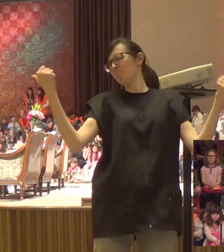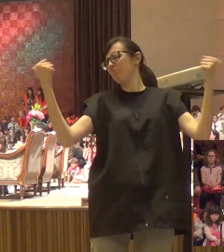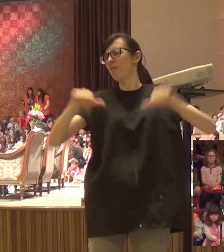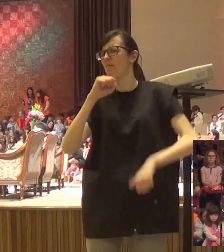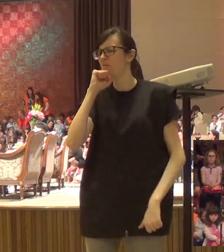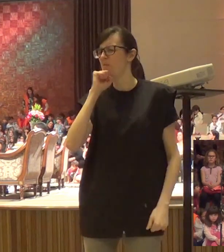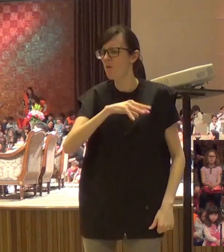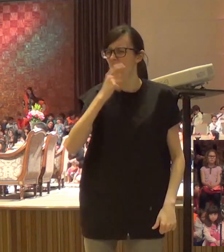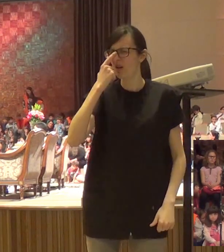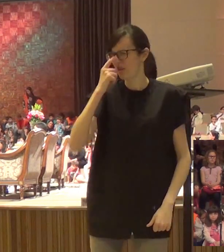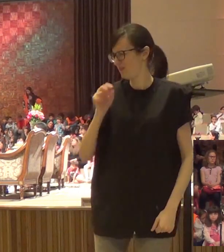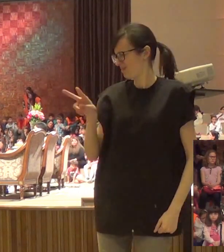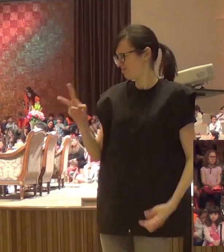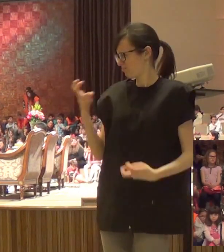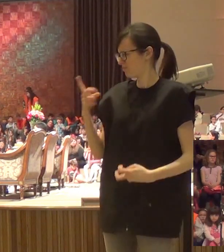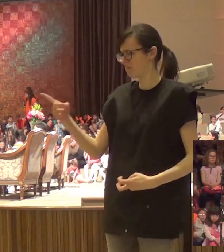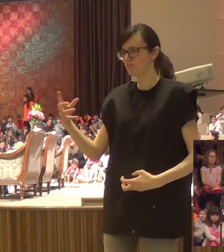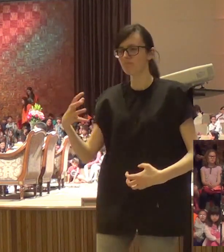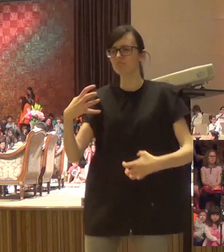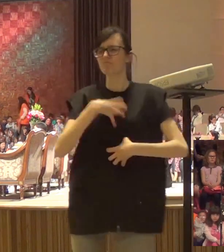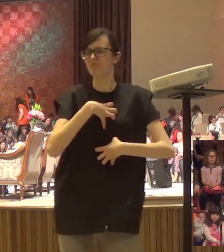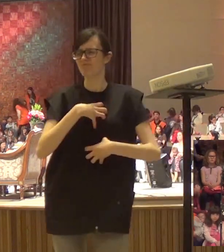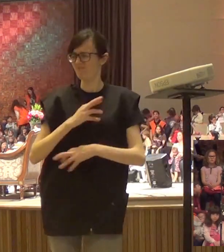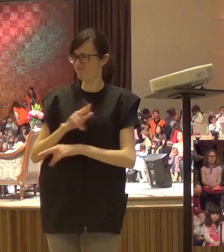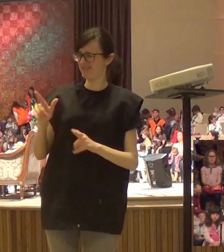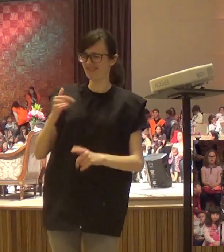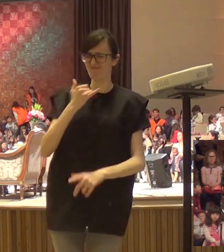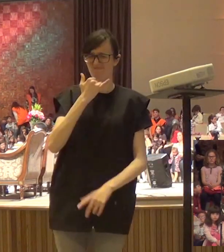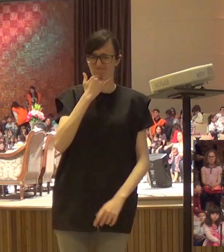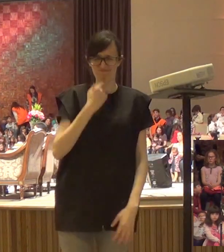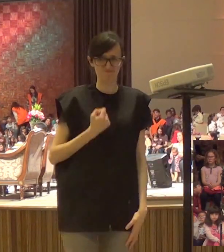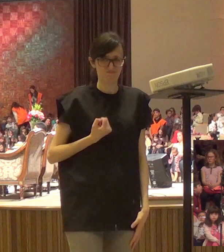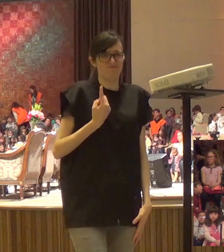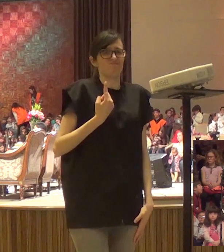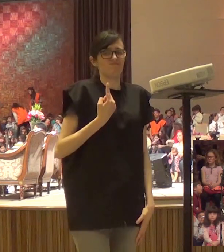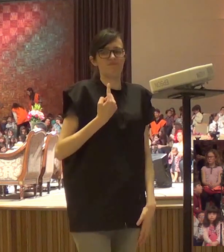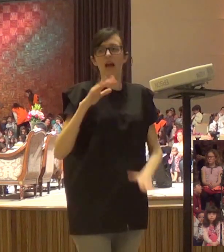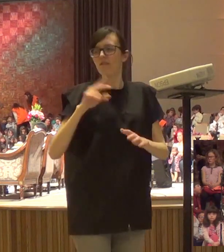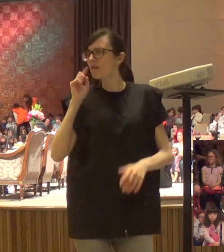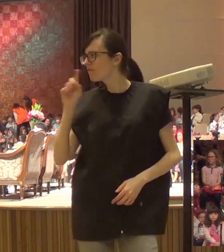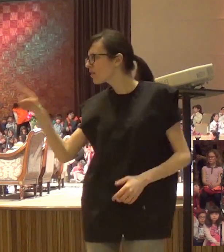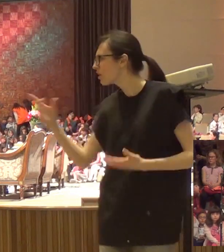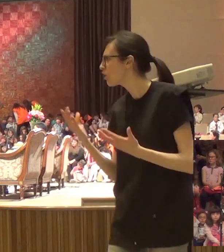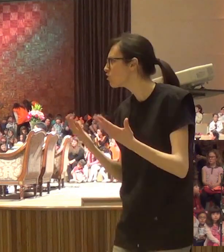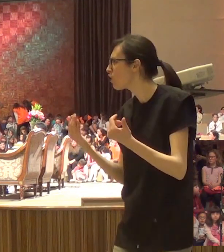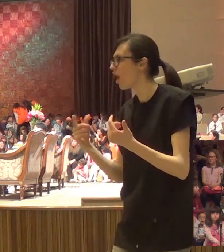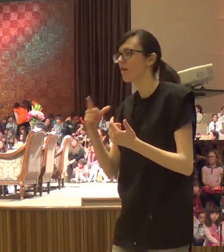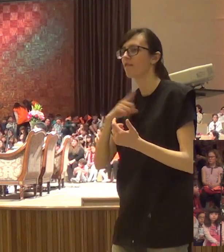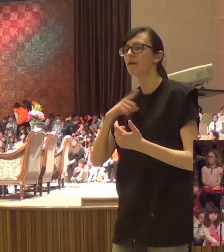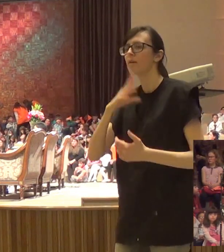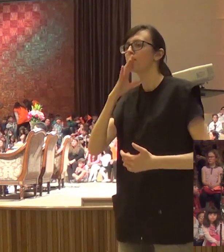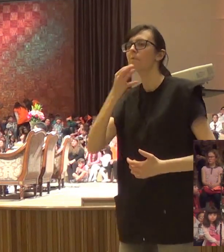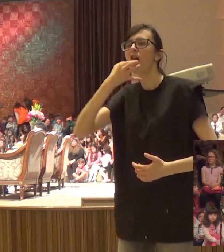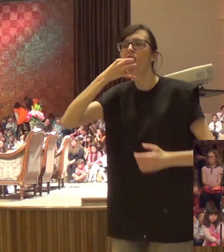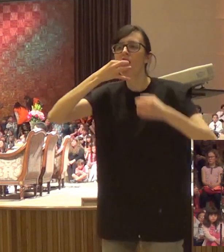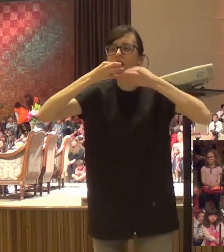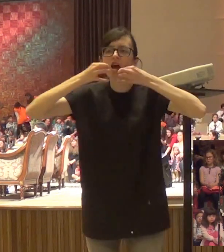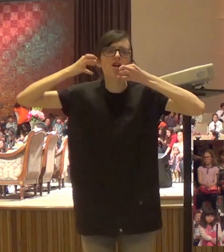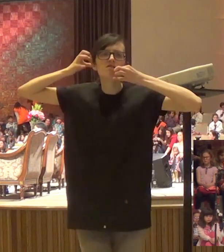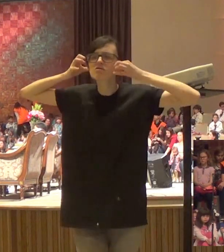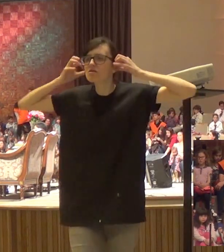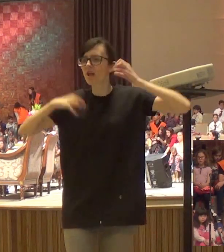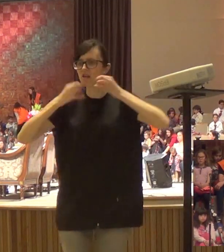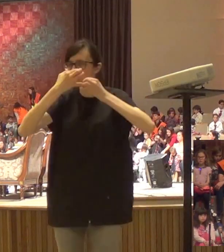estão acontecendo ao nosso redor, tantos comportamentos hiper estranhos, quando eu vejo um jovem, um